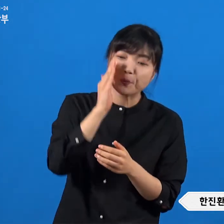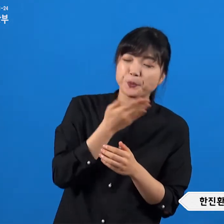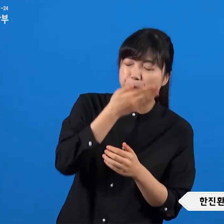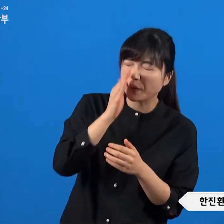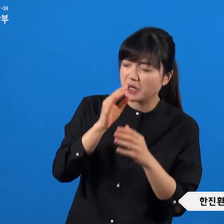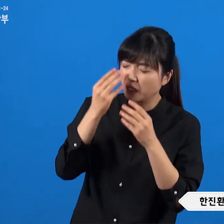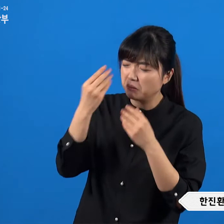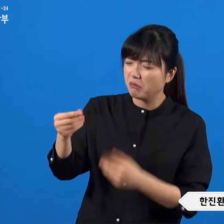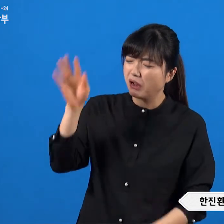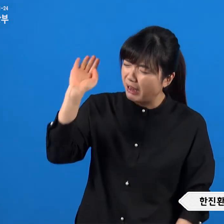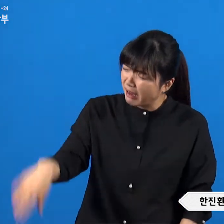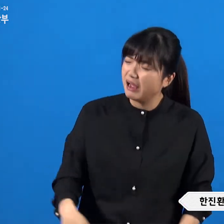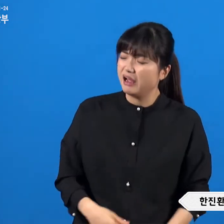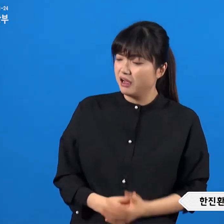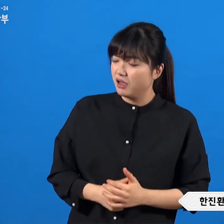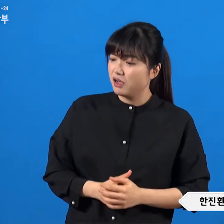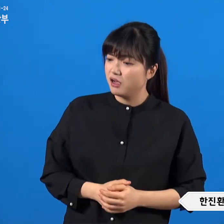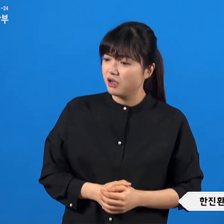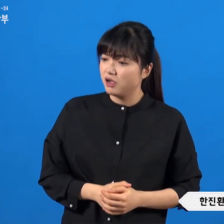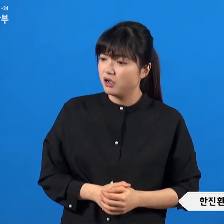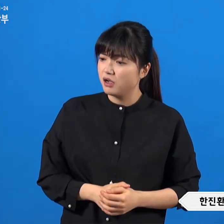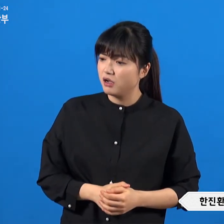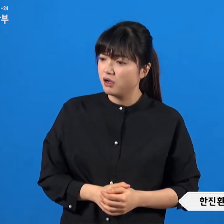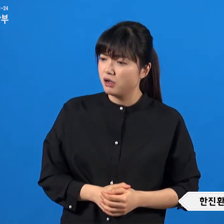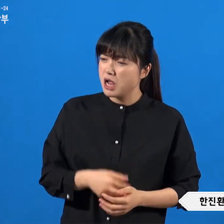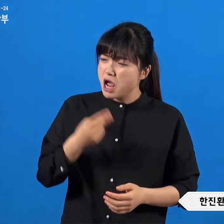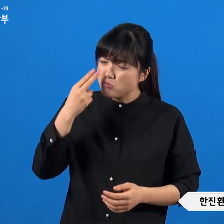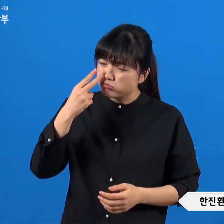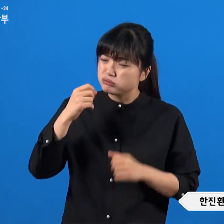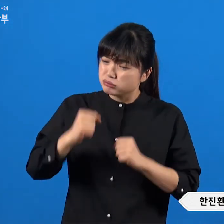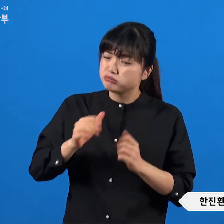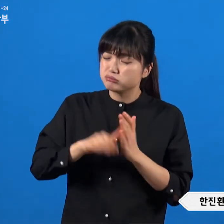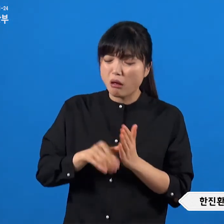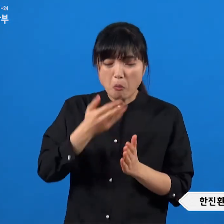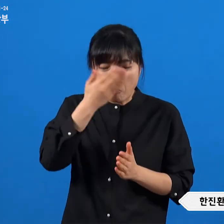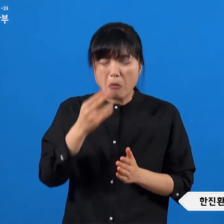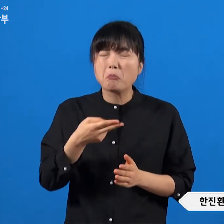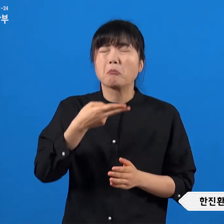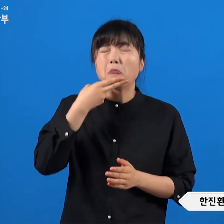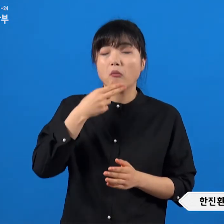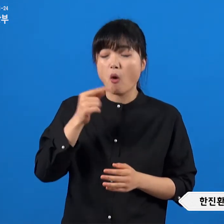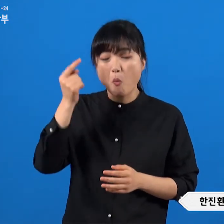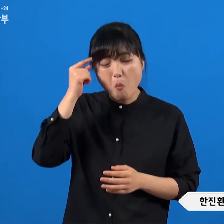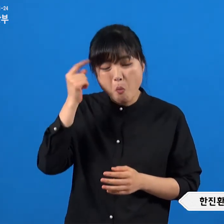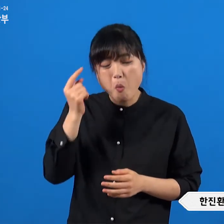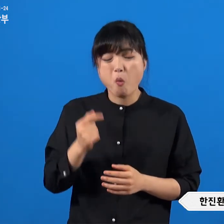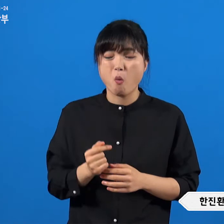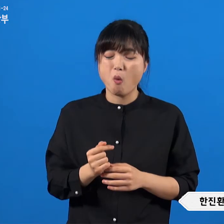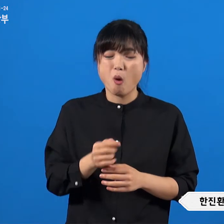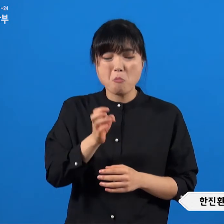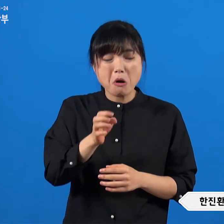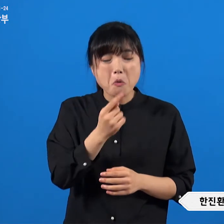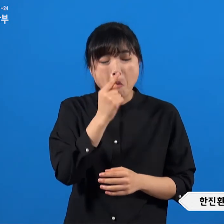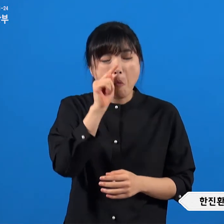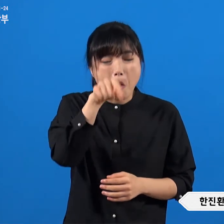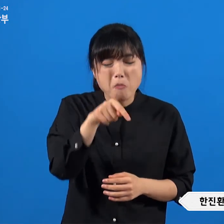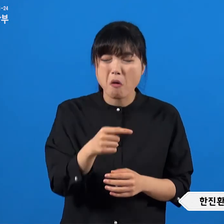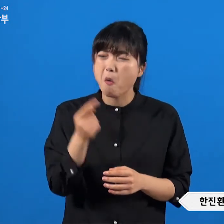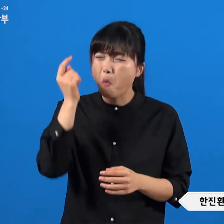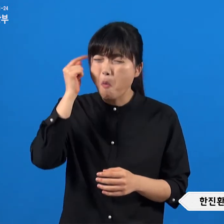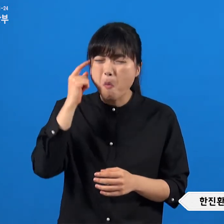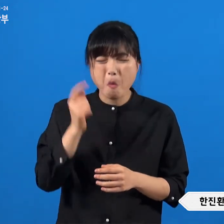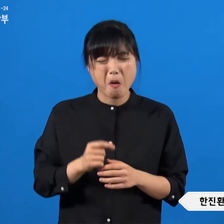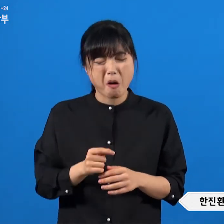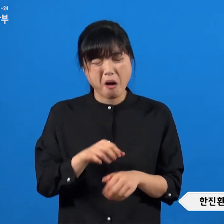보고 한마디를 했습니다. 당신 미국에 있을 때는 화장 별로 안 하더니 여기서는 왜 그렇게 겨우 마트에 가는데 왜 그렇게 열심히